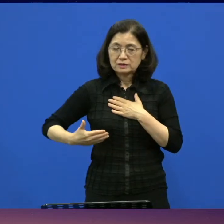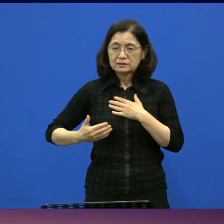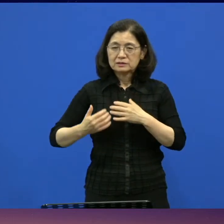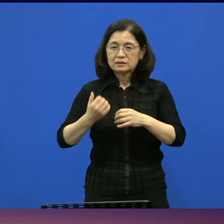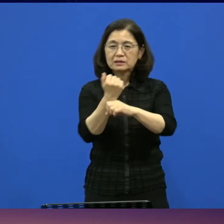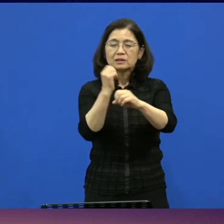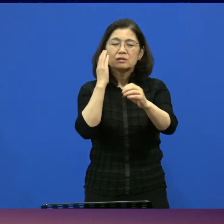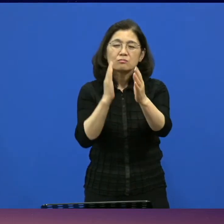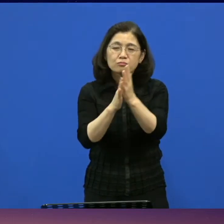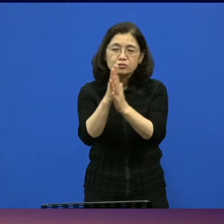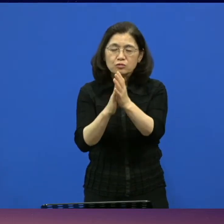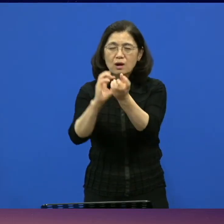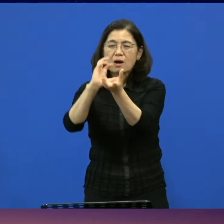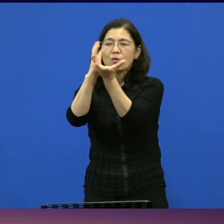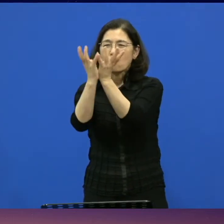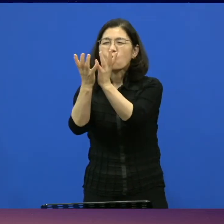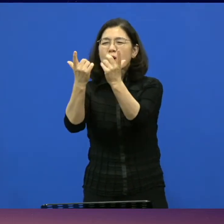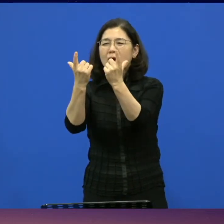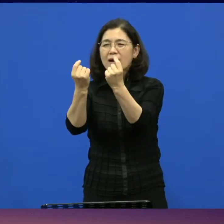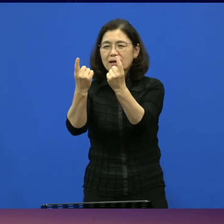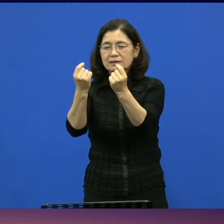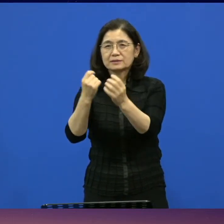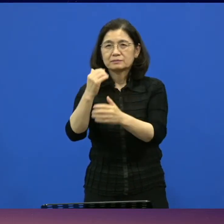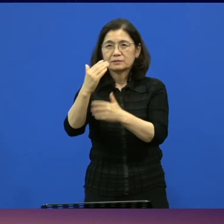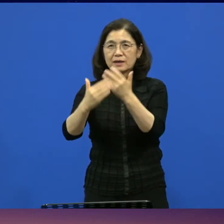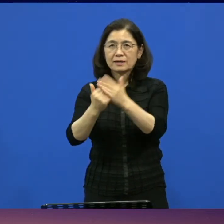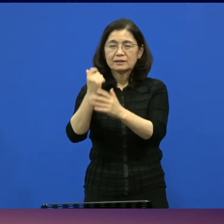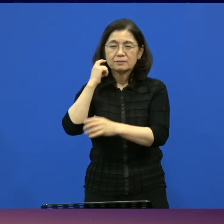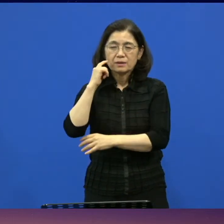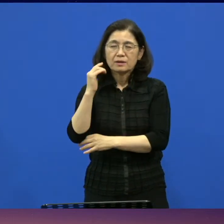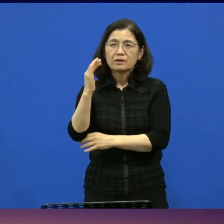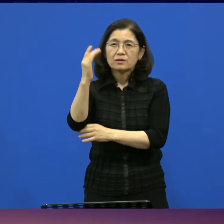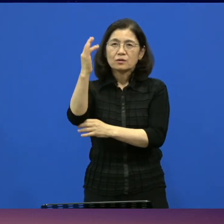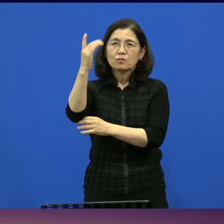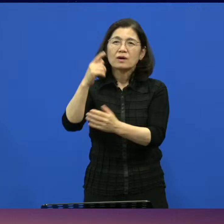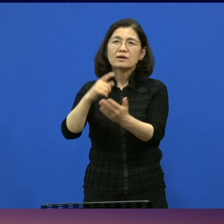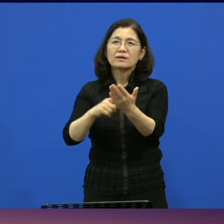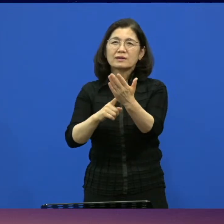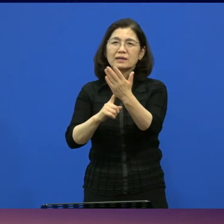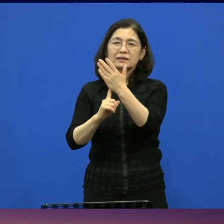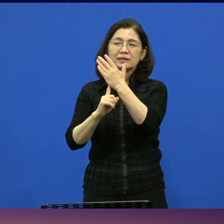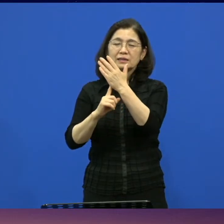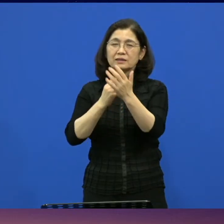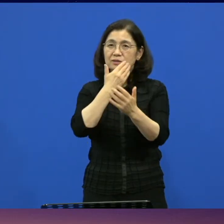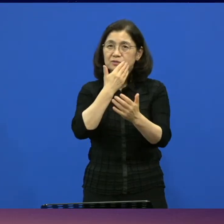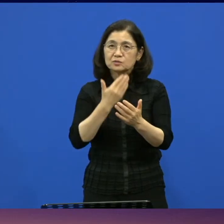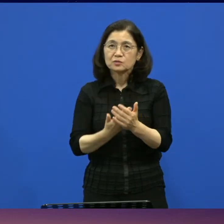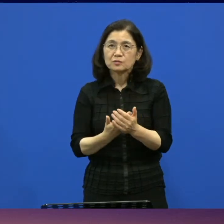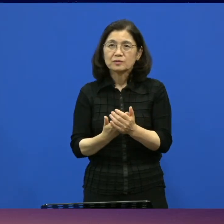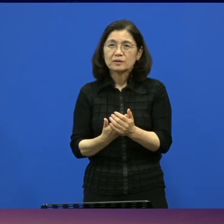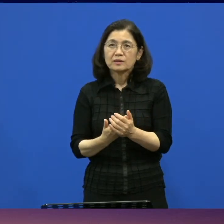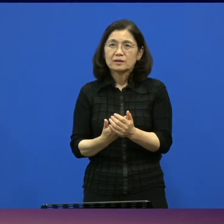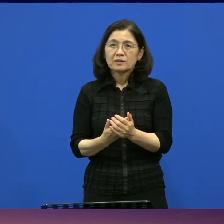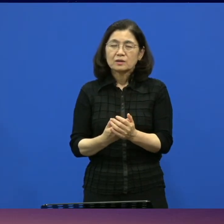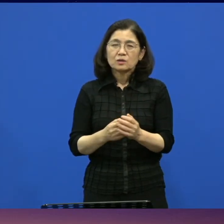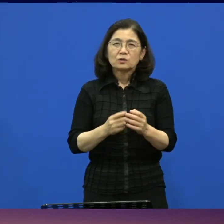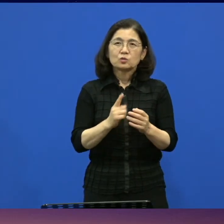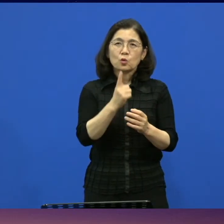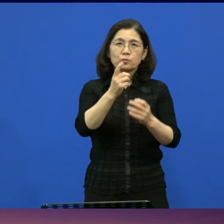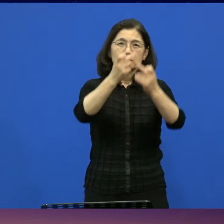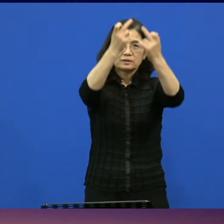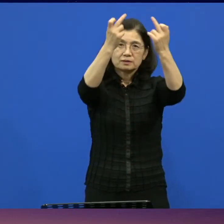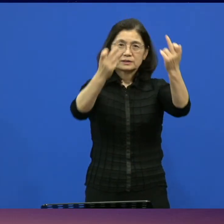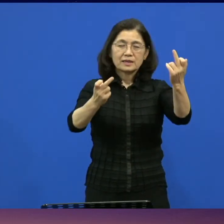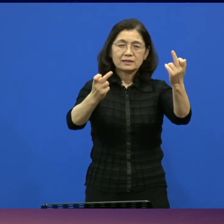여러분, 우리에게 주은 것은 뭘까요? 여러분, 하나님의 영광이 나타나는 거죠. 이 대로가 열려서 높은 산이 깎여지고